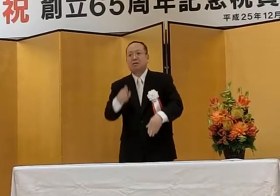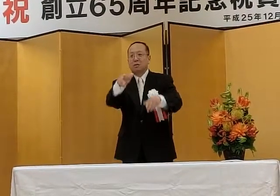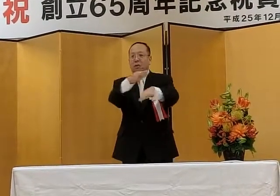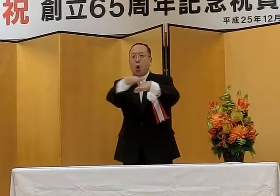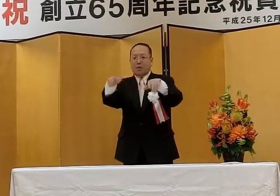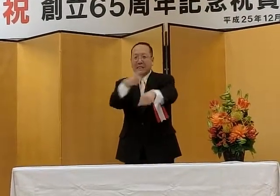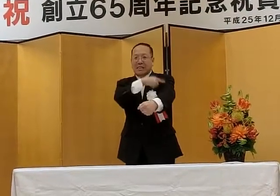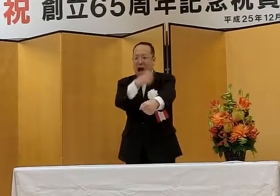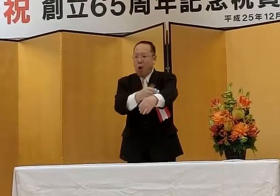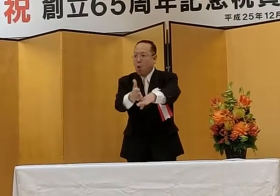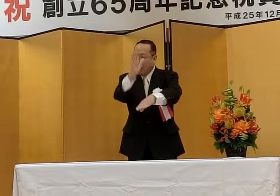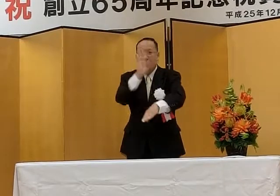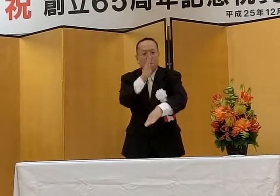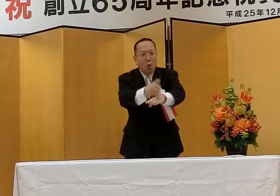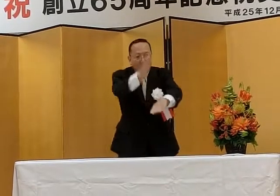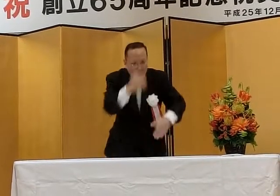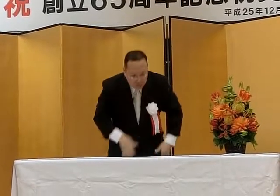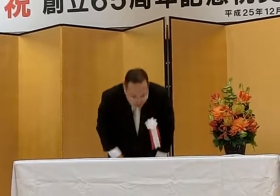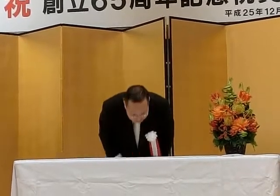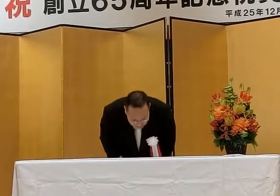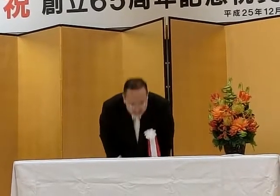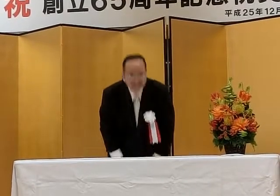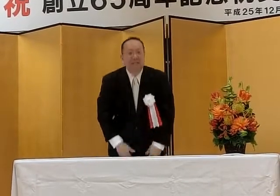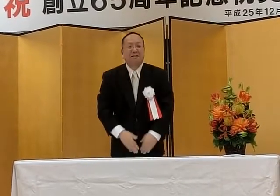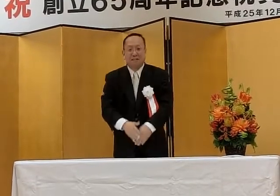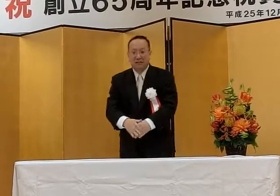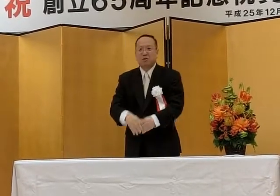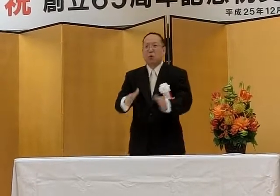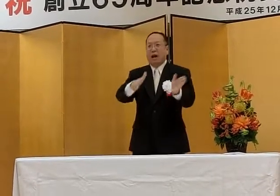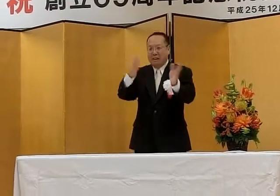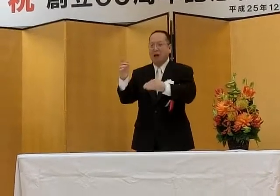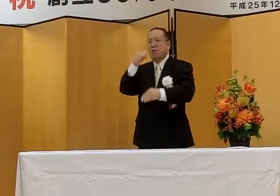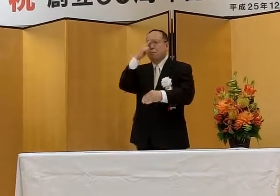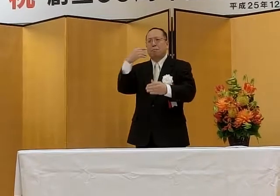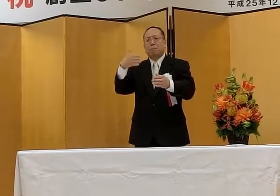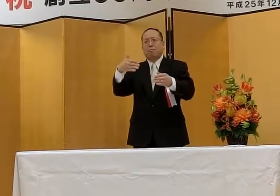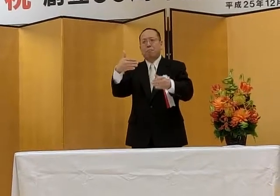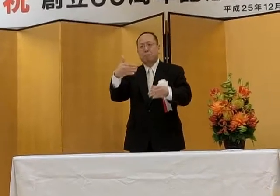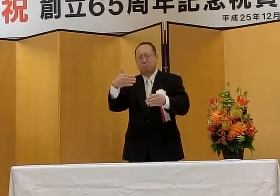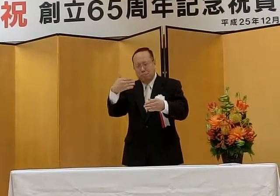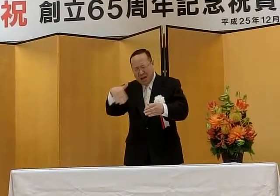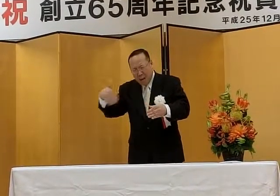やっとそのきちんとした言葉として載るようになりました。皆様のお力と思っております。